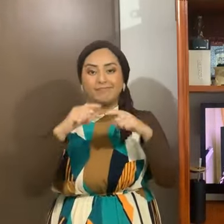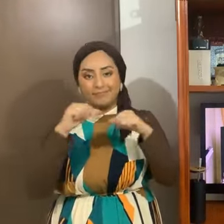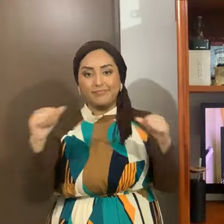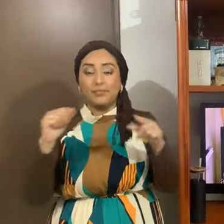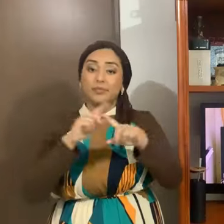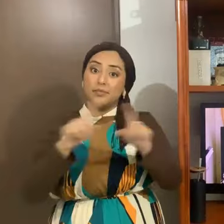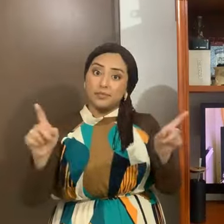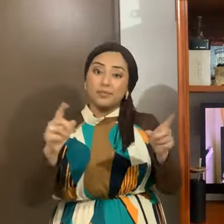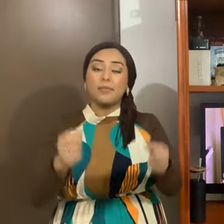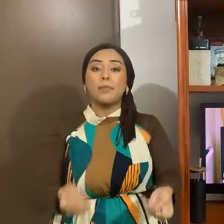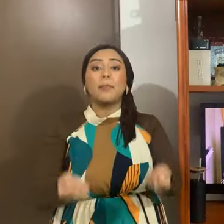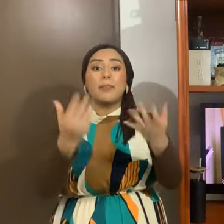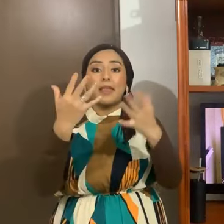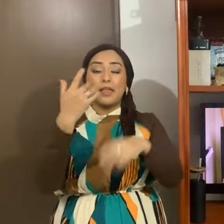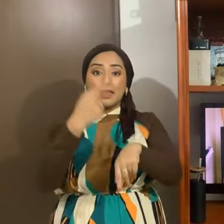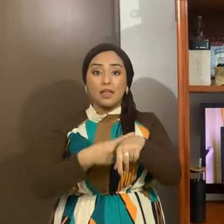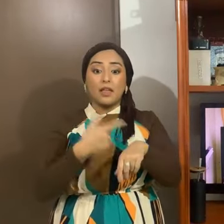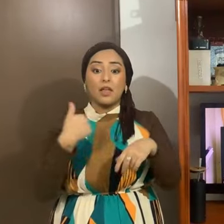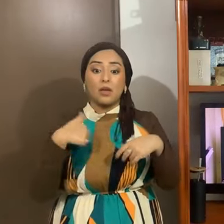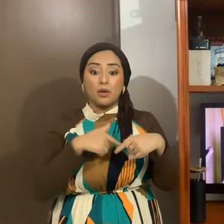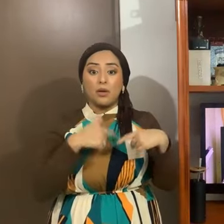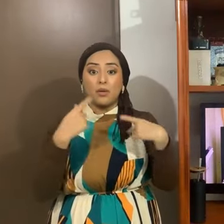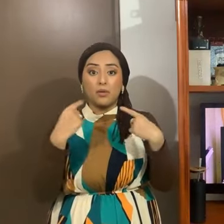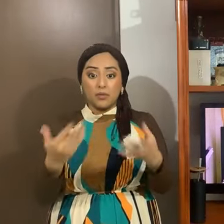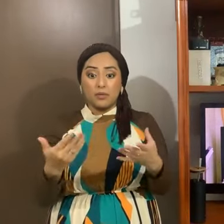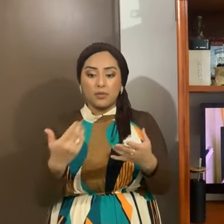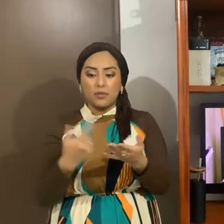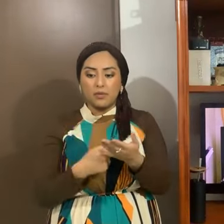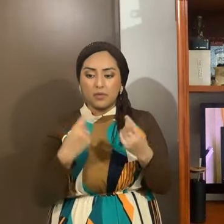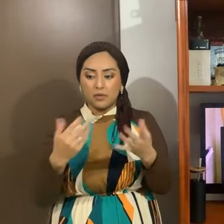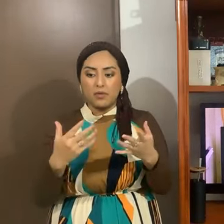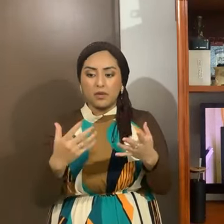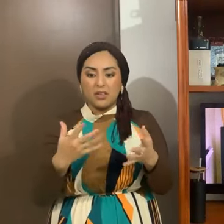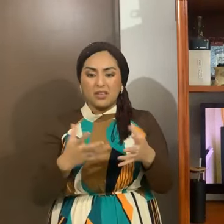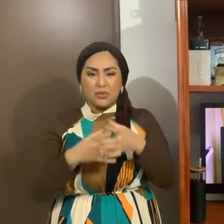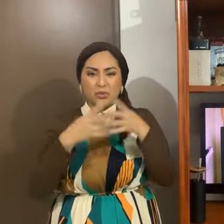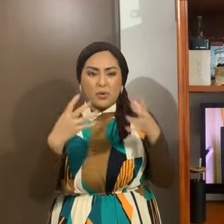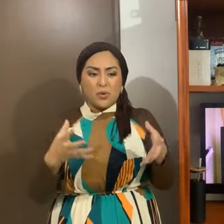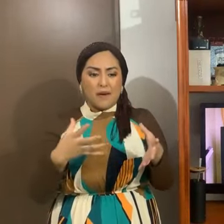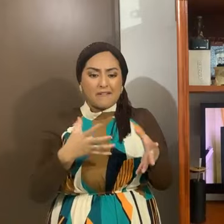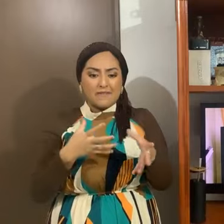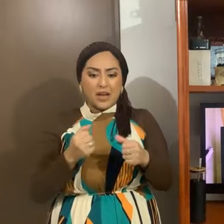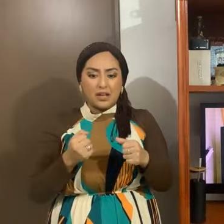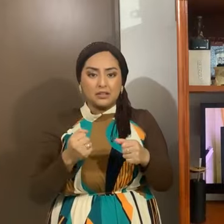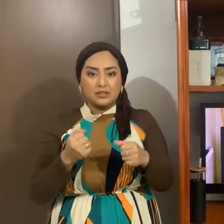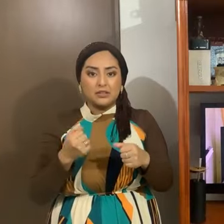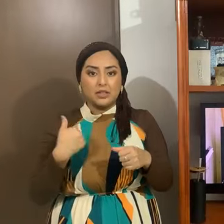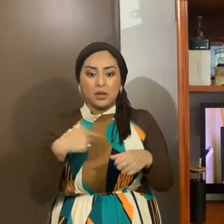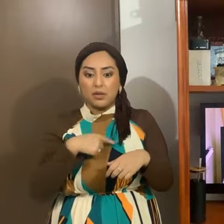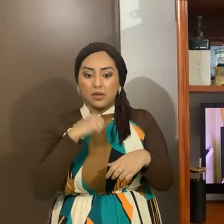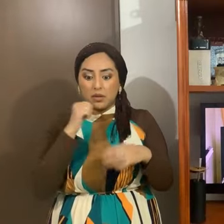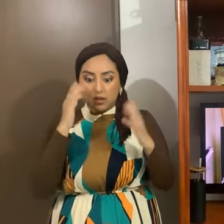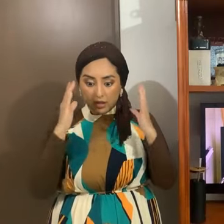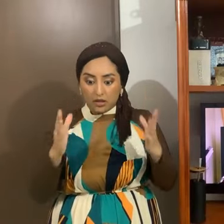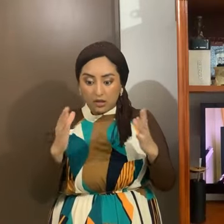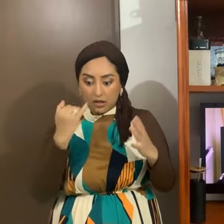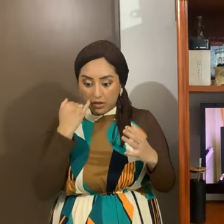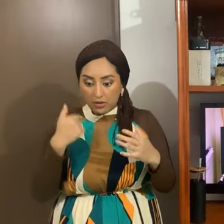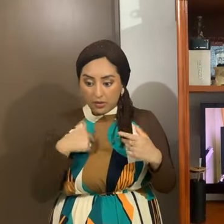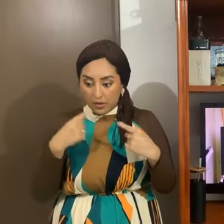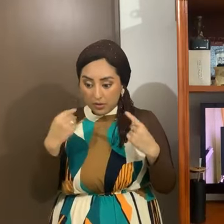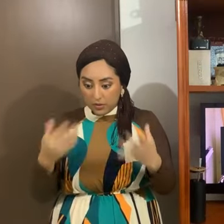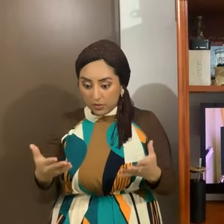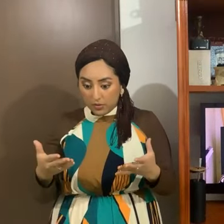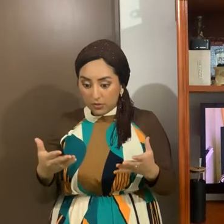veces, lo hacemos ya de una forma tan automática que ya no nos damos cuenta si estamos haciendo